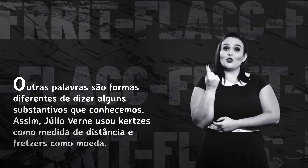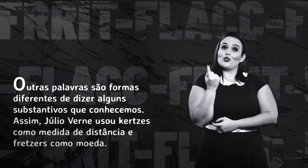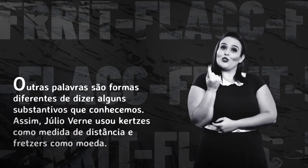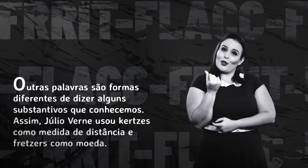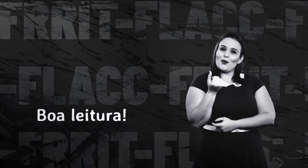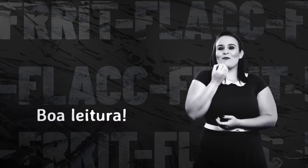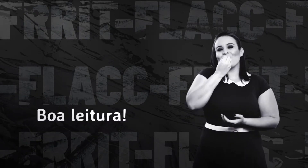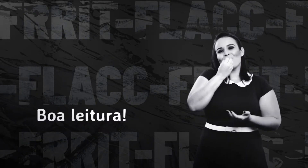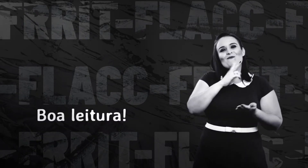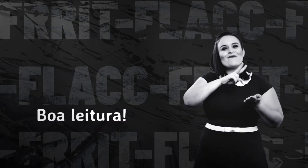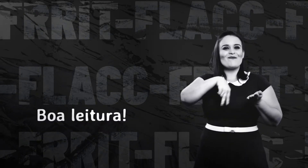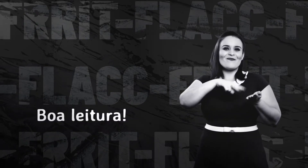Boa leitura.